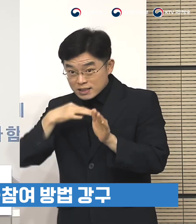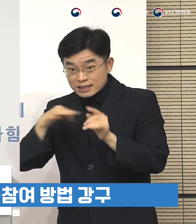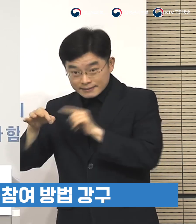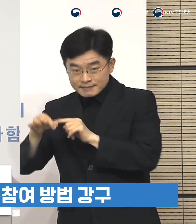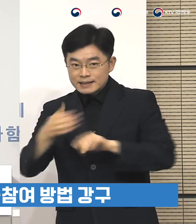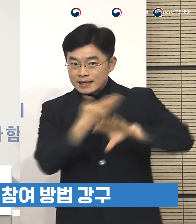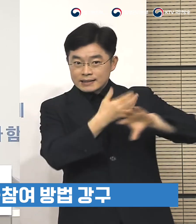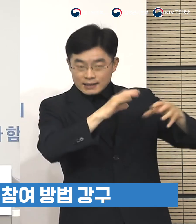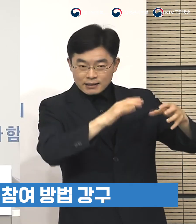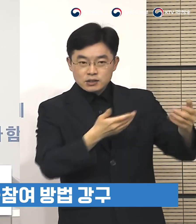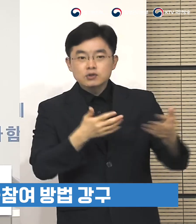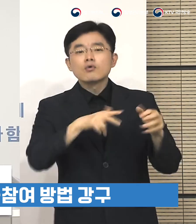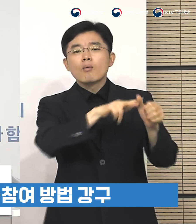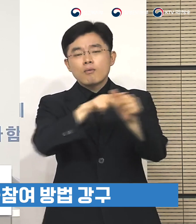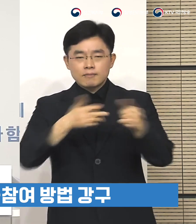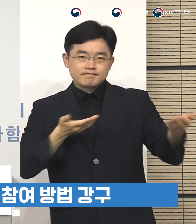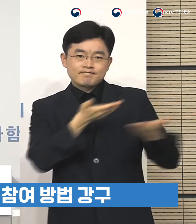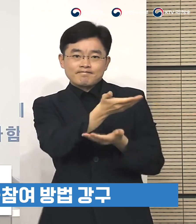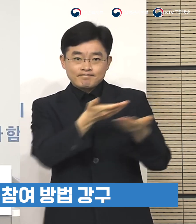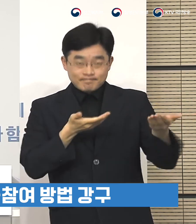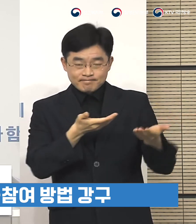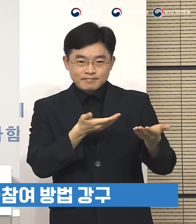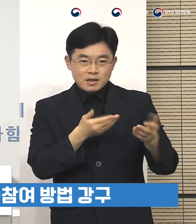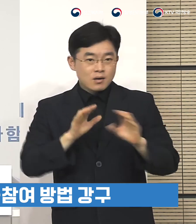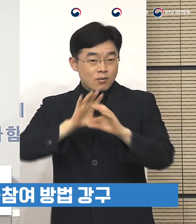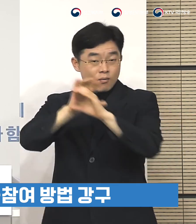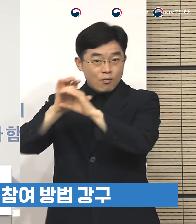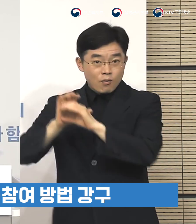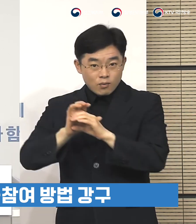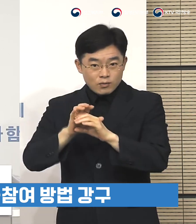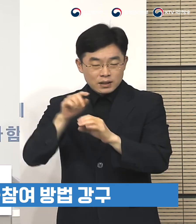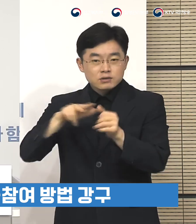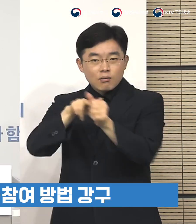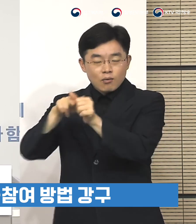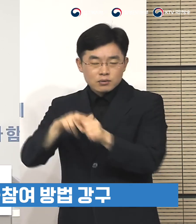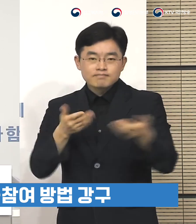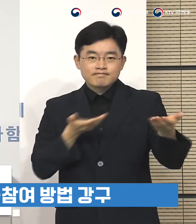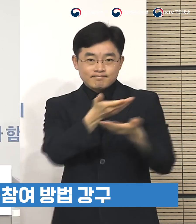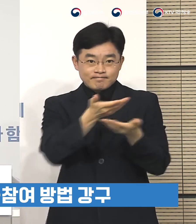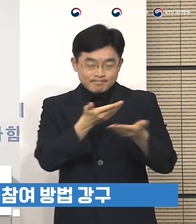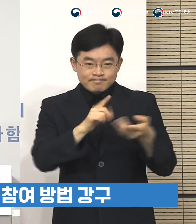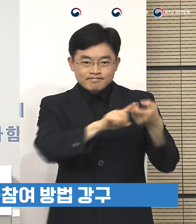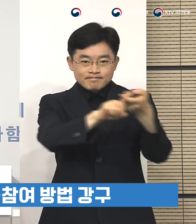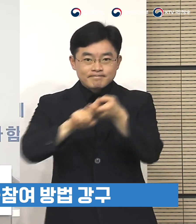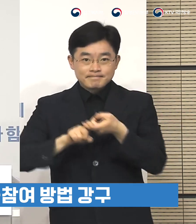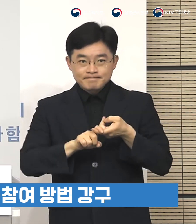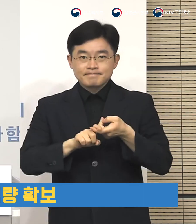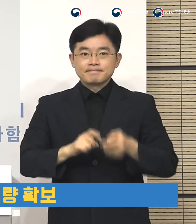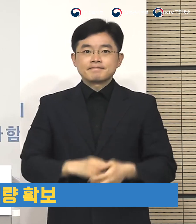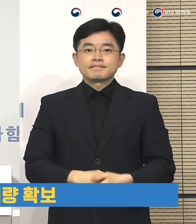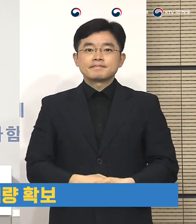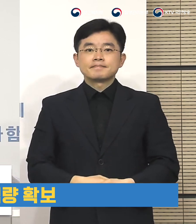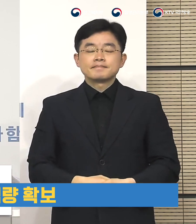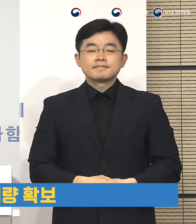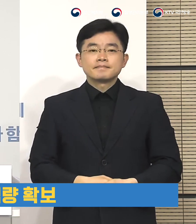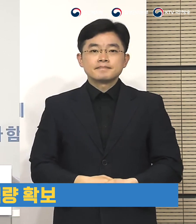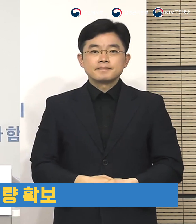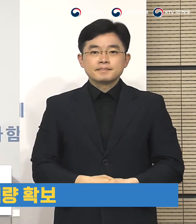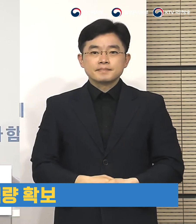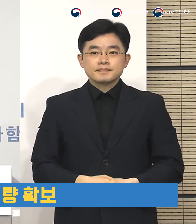나라들과 적극 교류하여 코로나19에 대한 국제적인 공조체제를 구축하겠습니다.